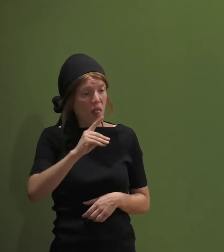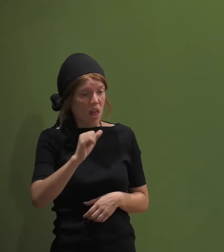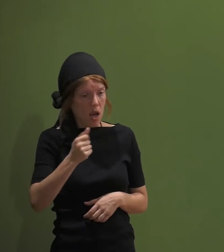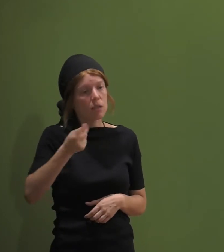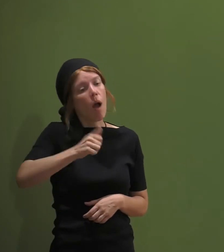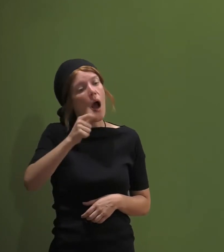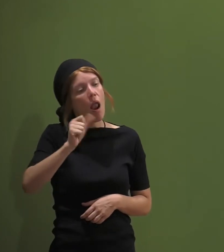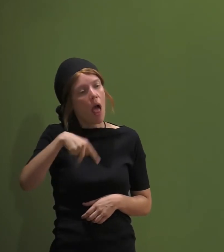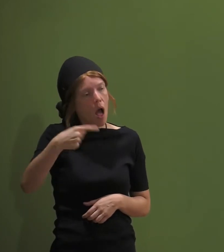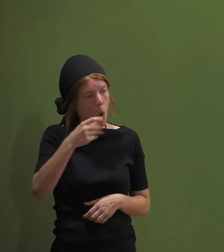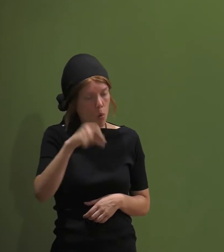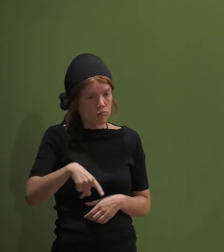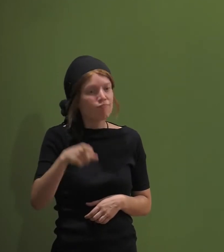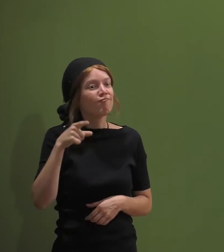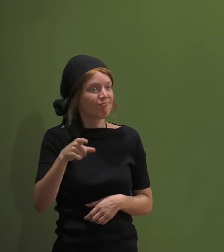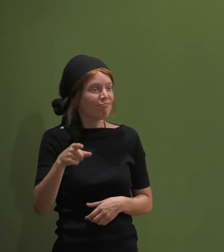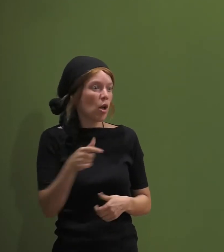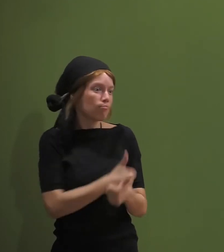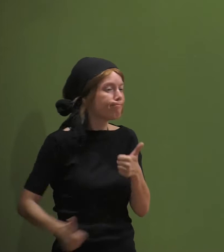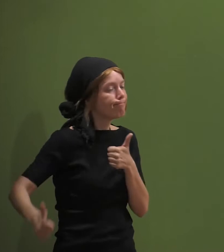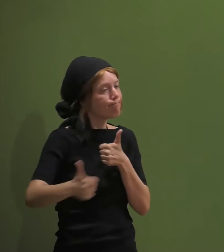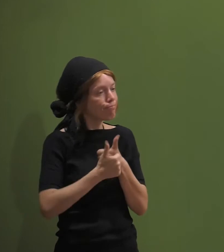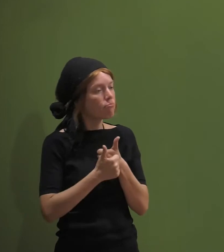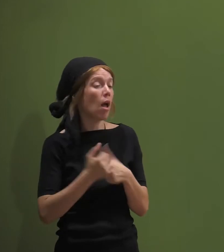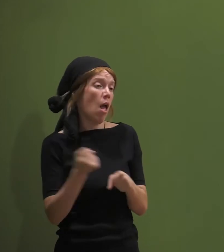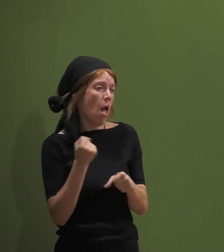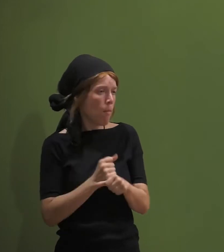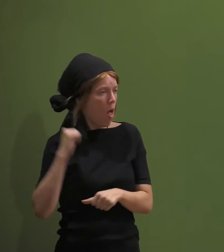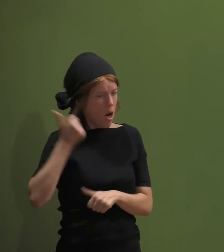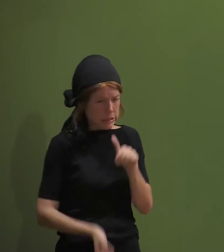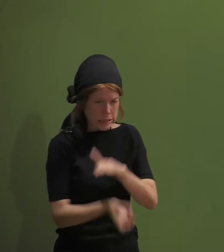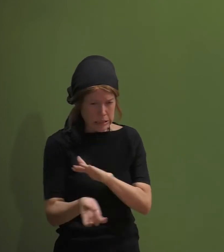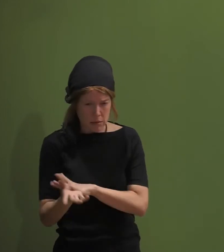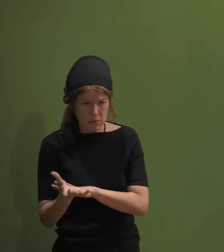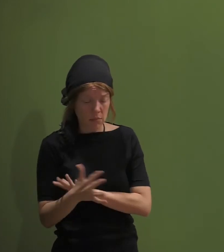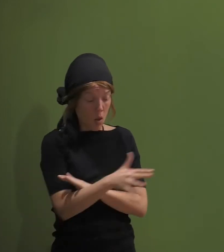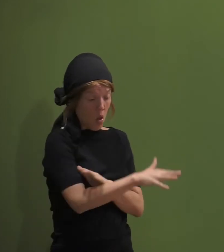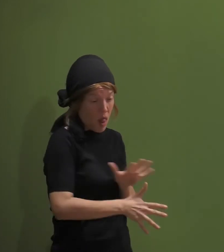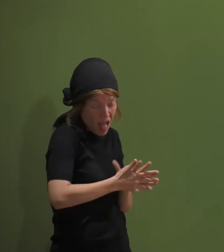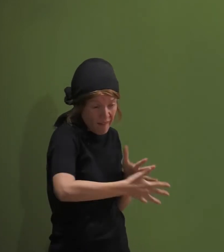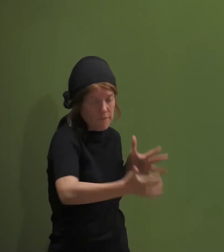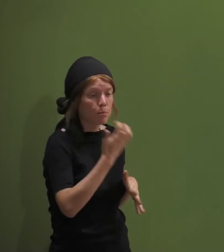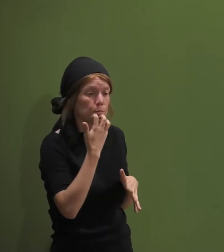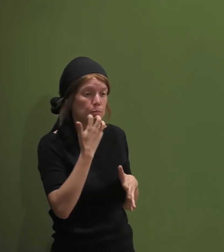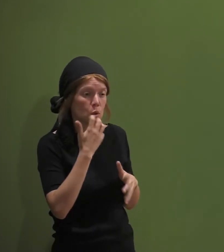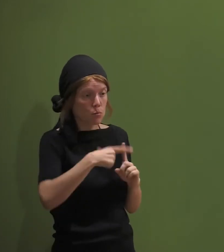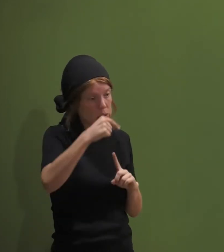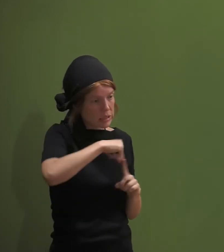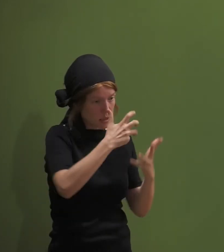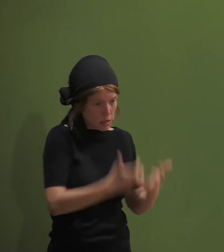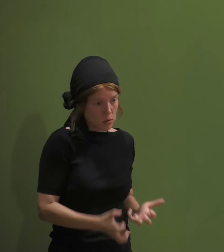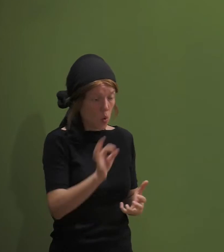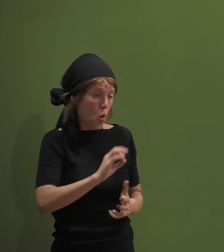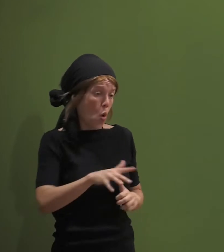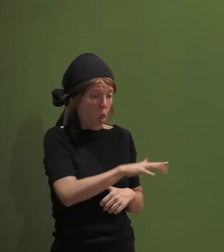Alagón, se han convertido en motores económicos que generan empleo y riqueza, mientras que las zonas más extensivas, como las cerealistas de secano o